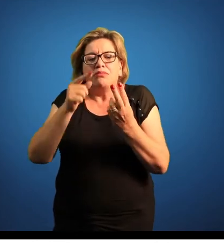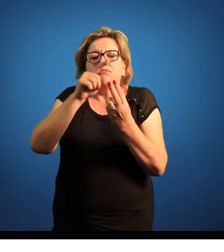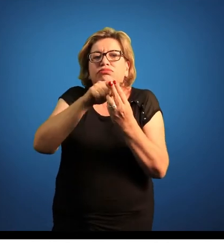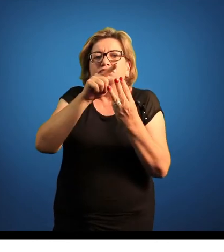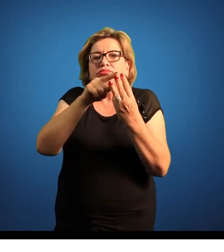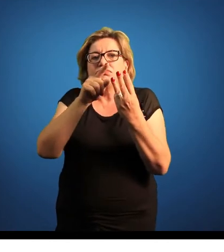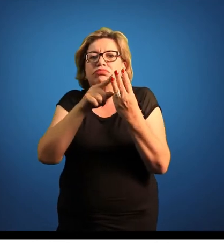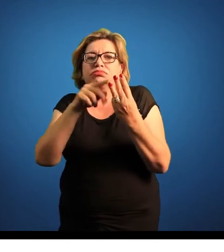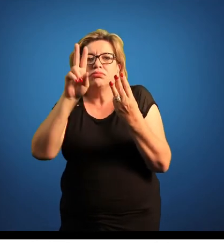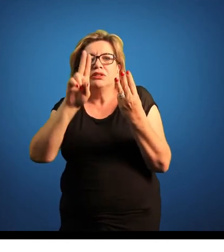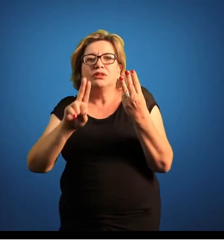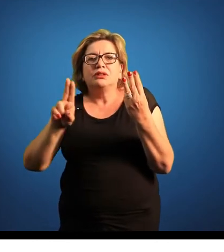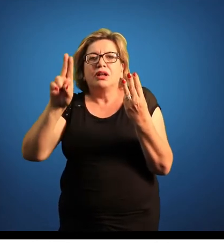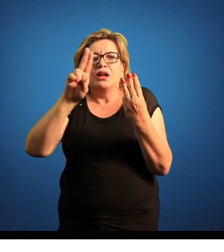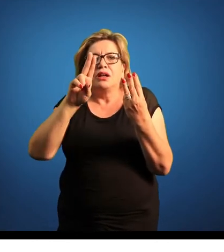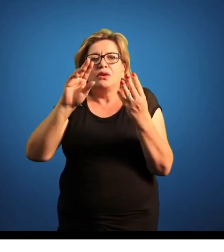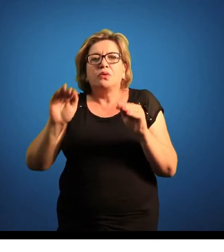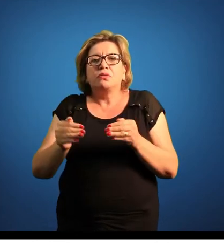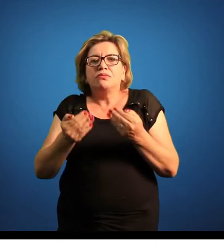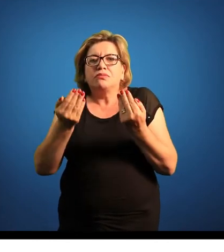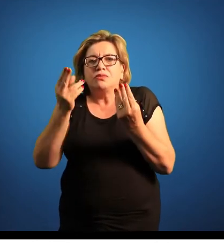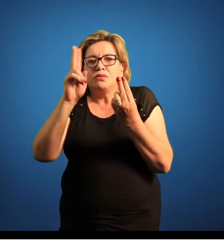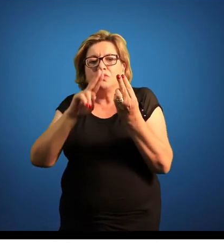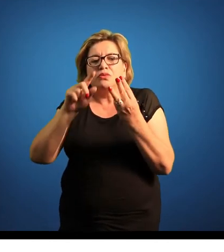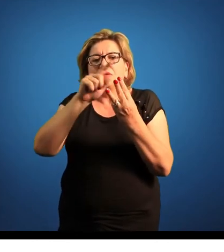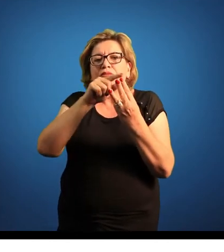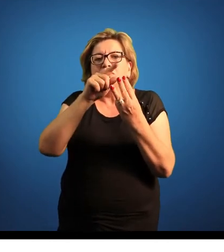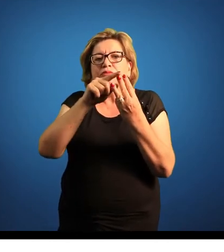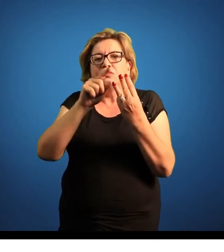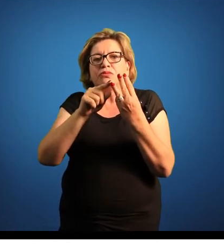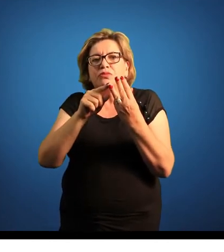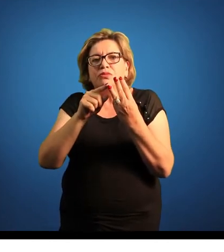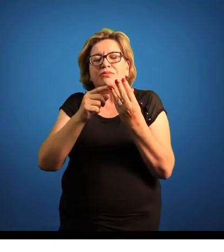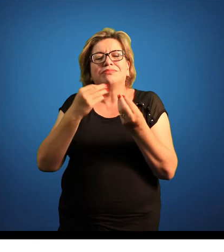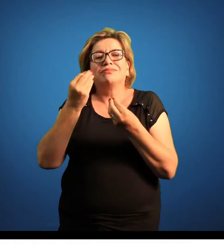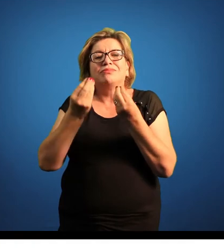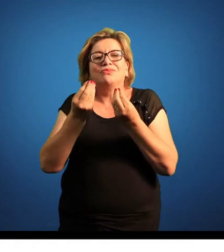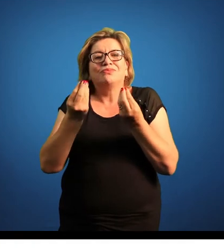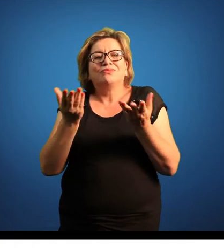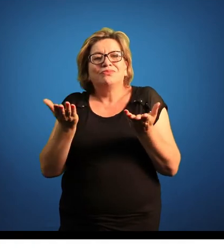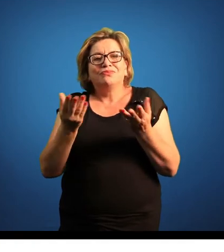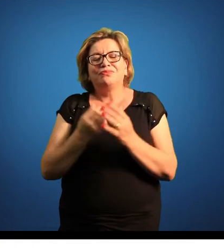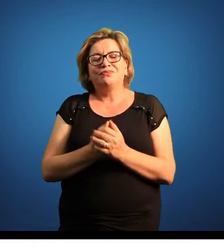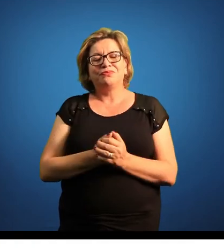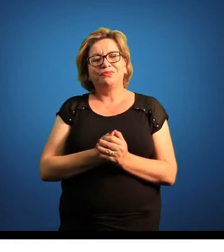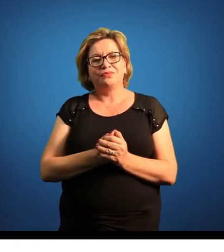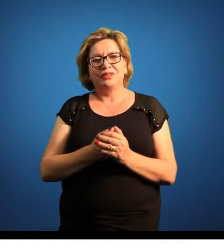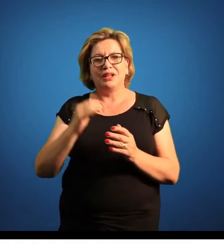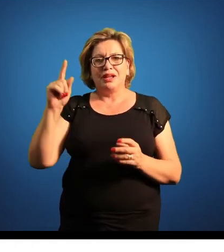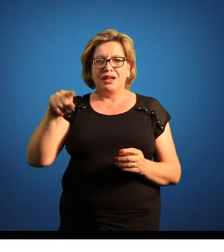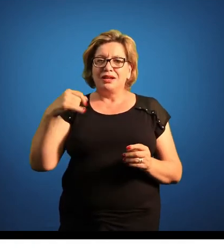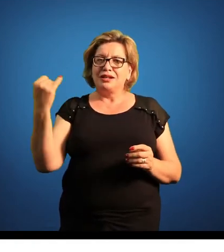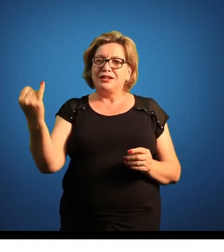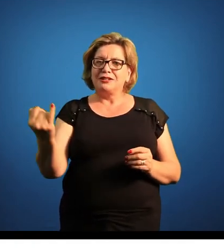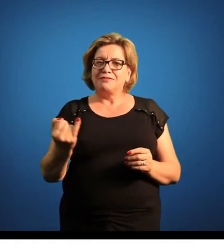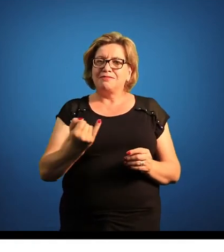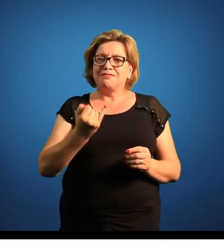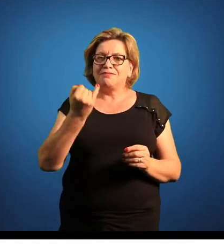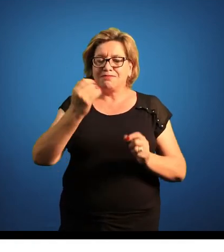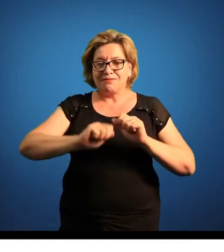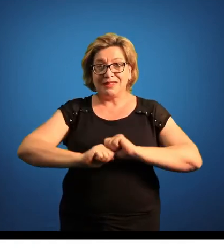usar? Quando que eu uso a média, quando que eu uso a moda e quando que eu uso a mediana? É importantíssimo você